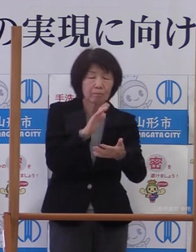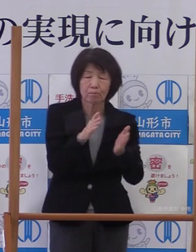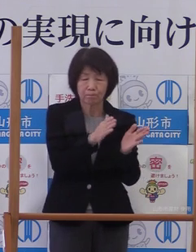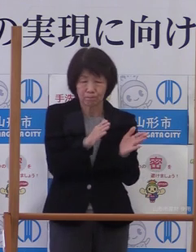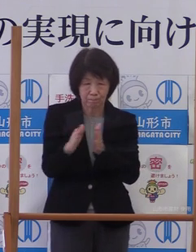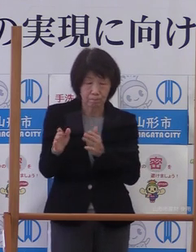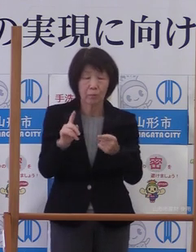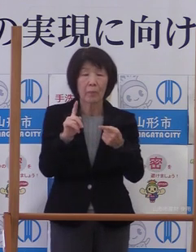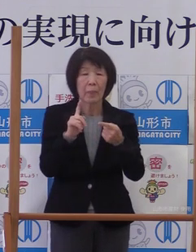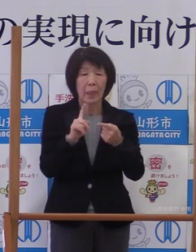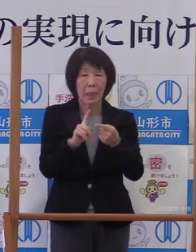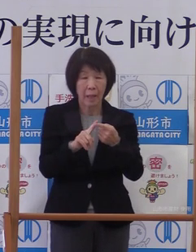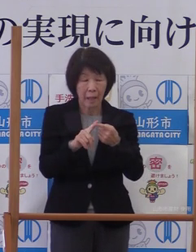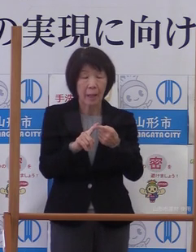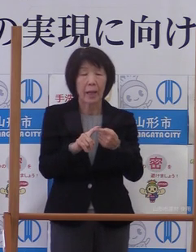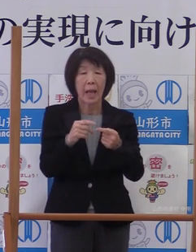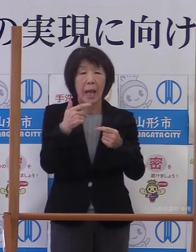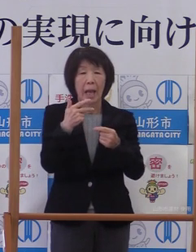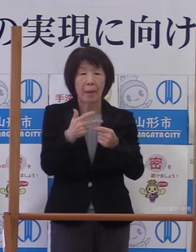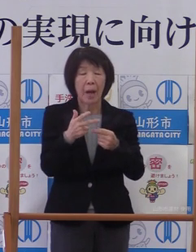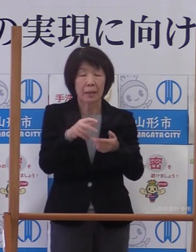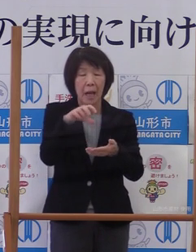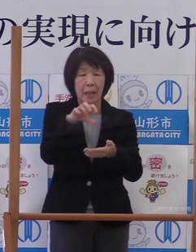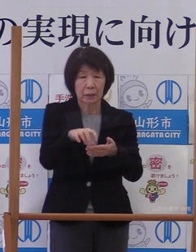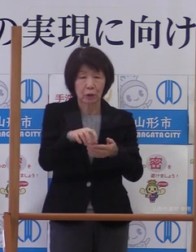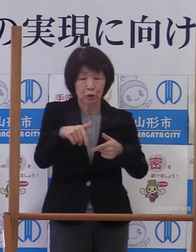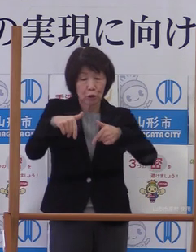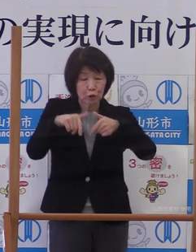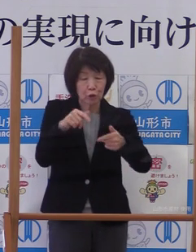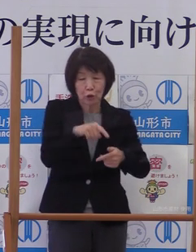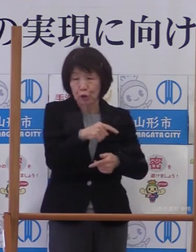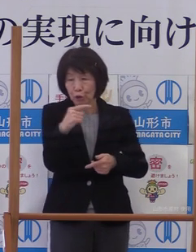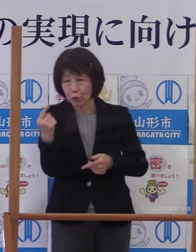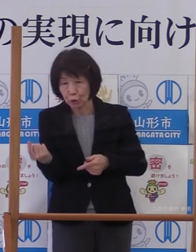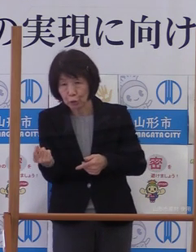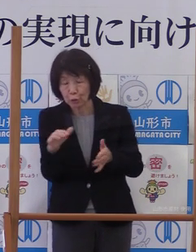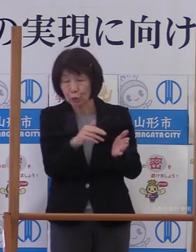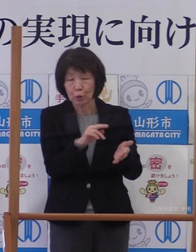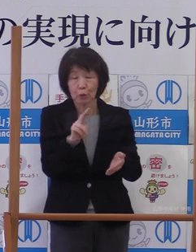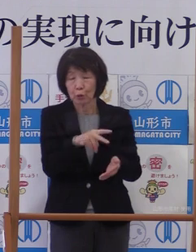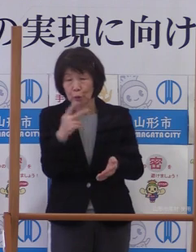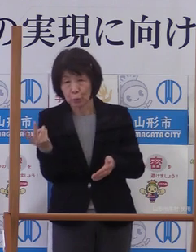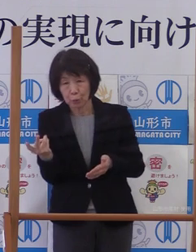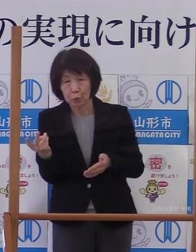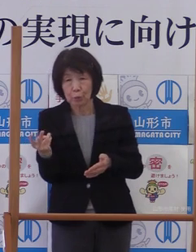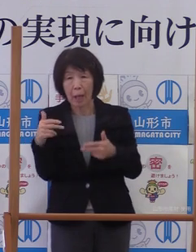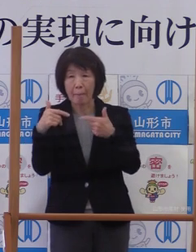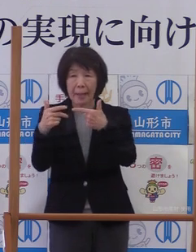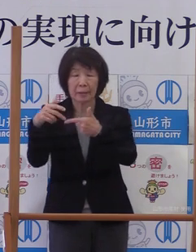、市道山形停車場西口線に新たにバスベイ等を実施整備します。